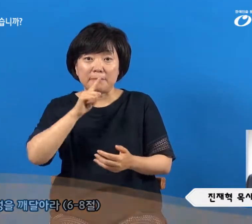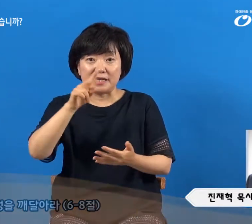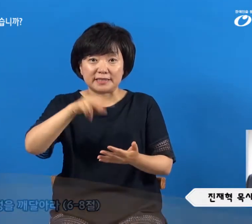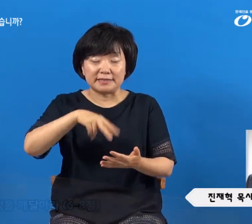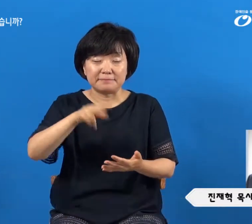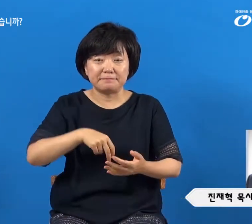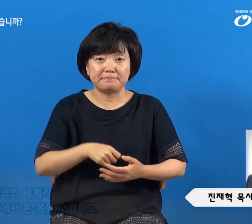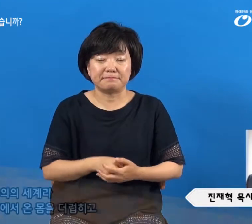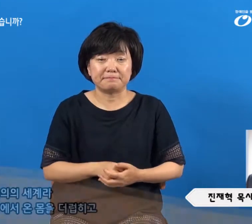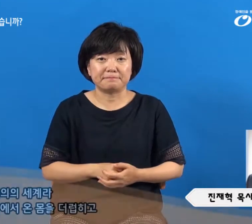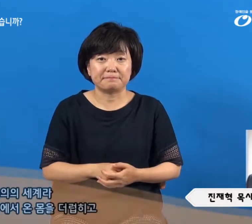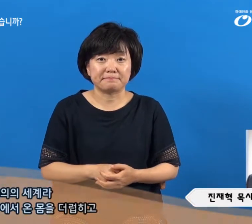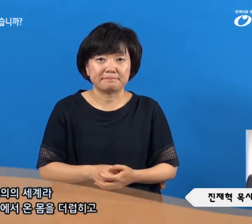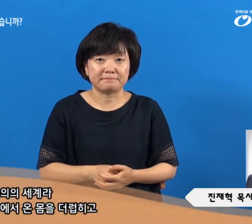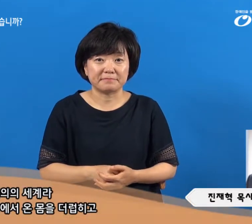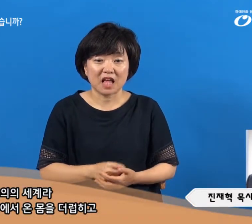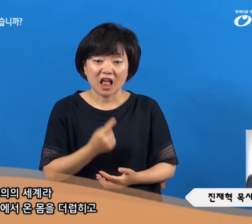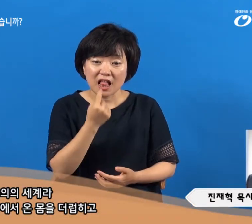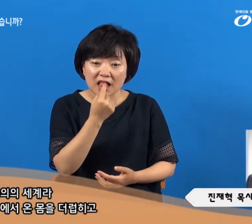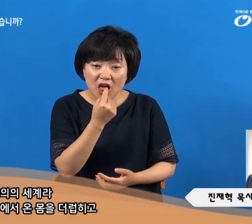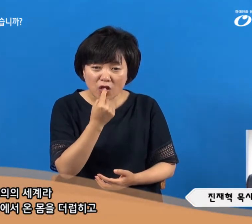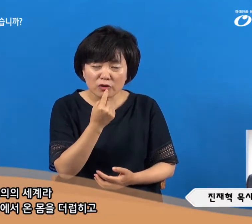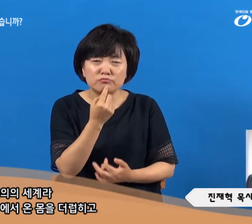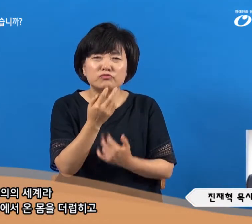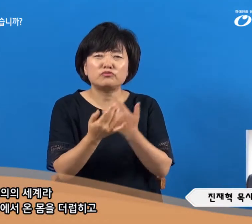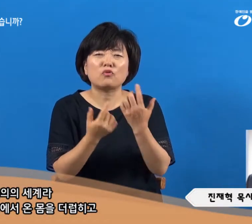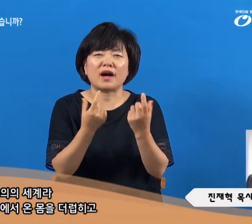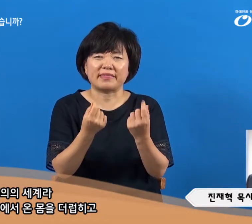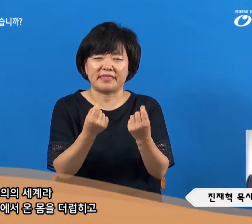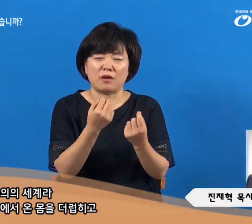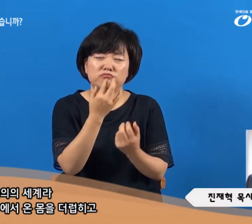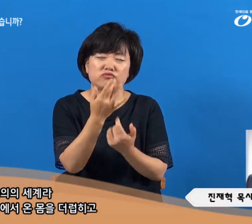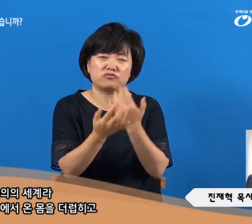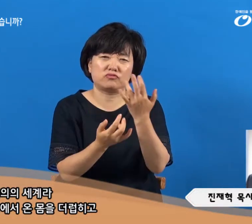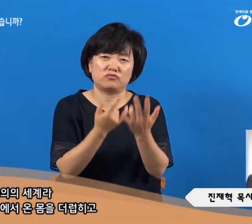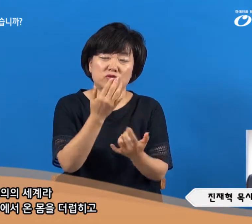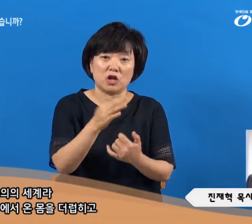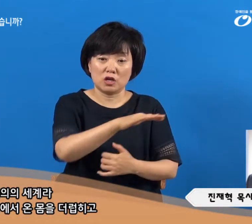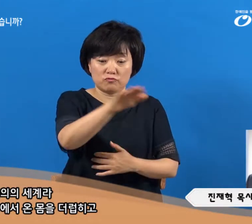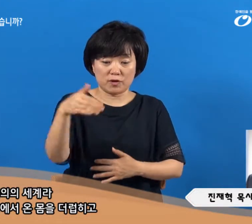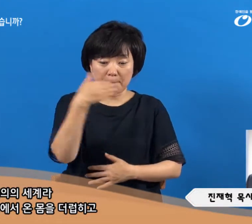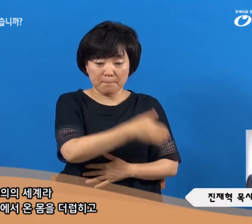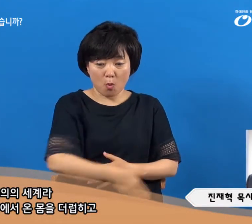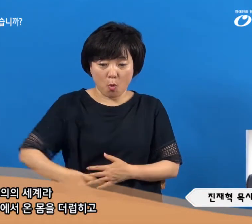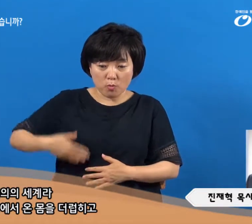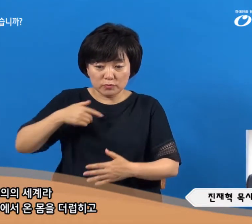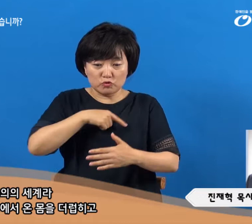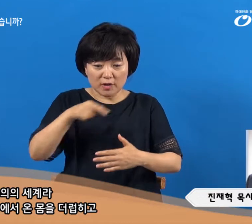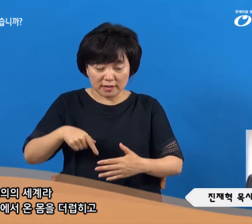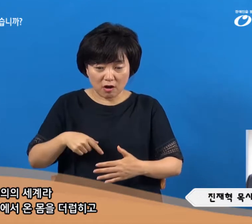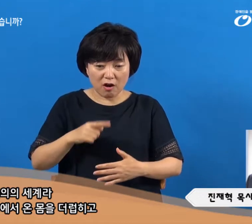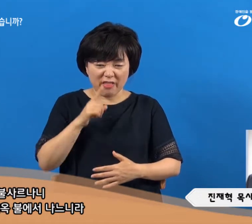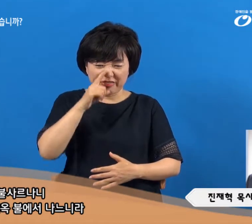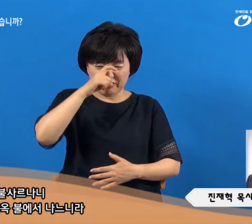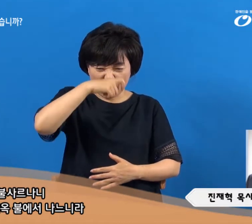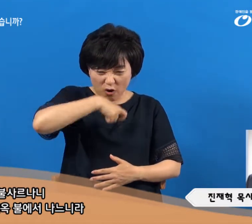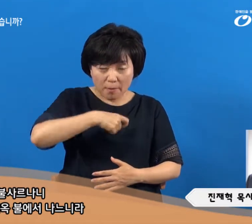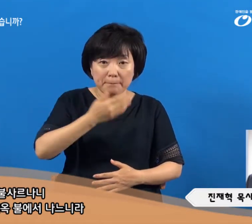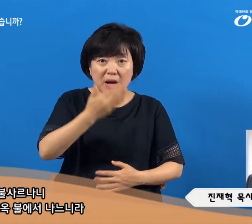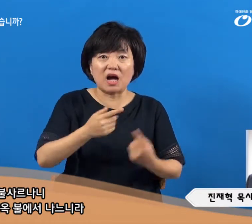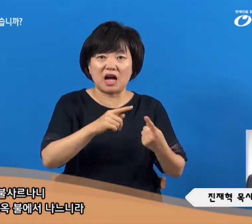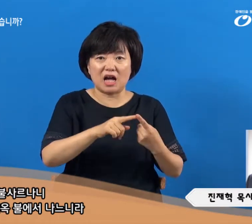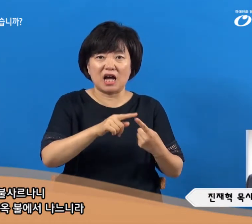말씀입니다. 혀는 곧 불이요 불의의 세계라. 혀는 우리 지체 중에서 온몸을 더럽히고